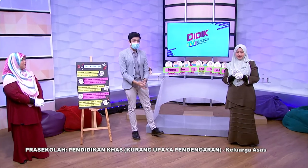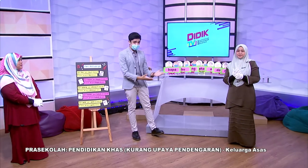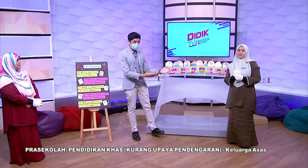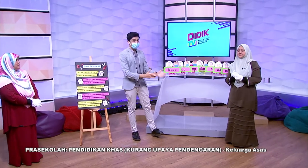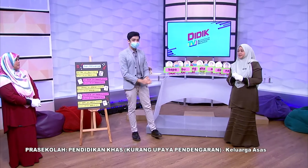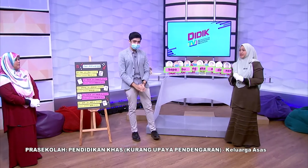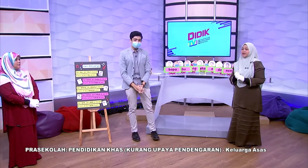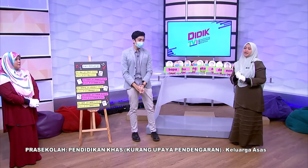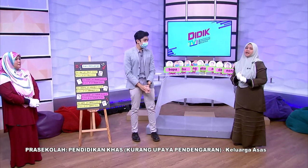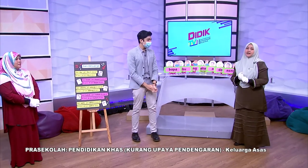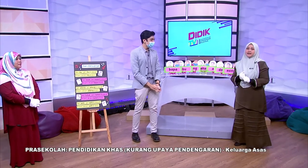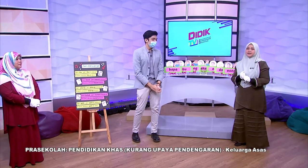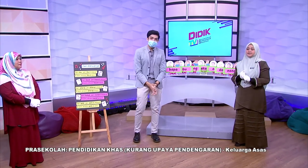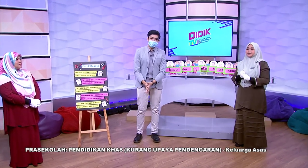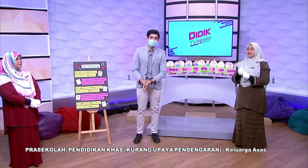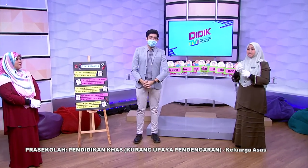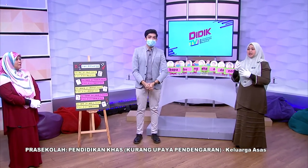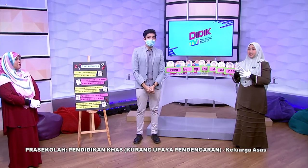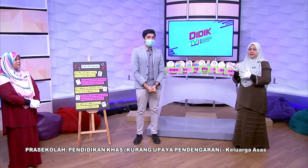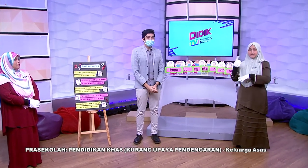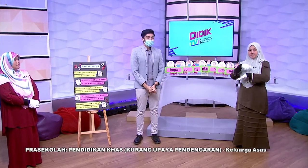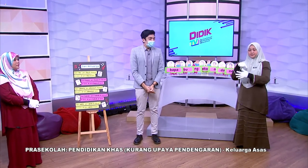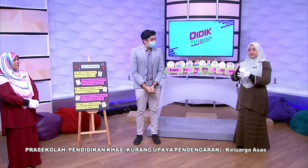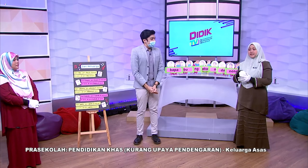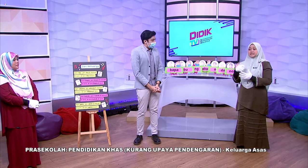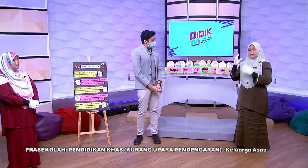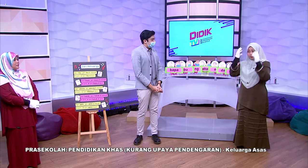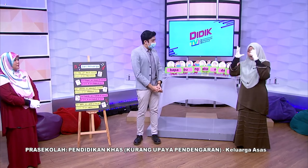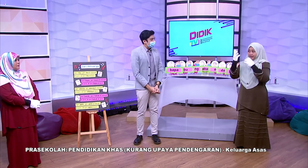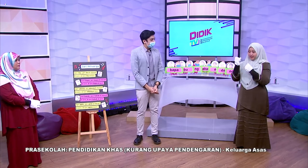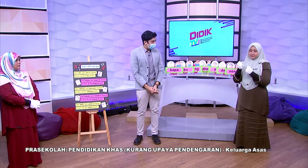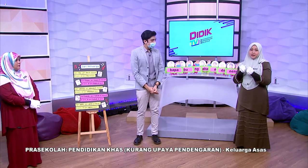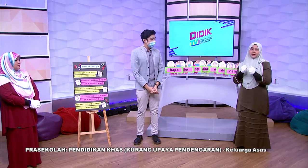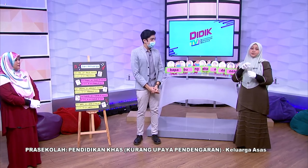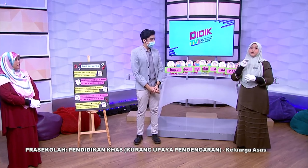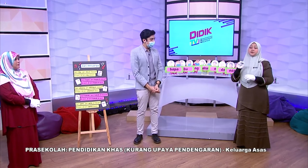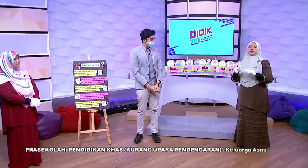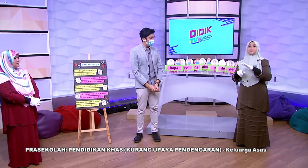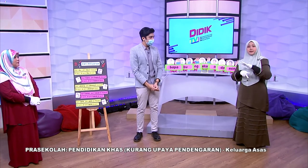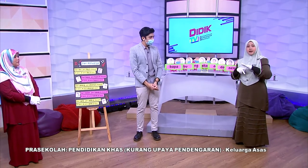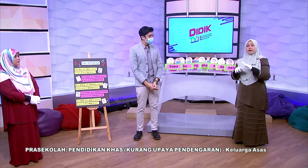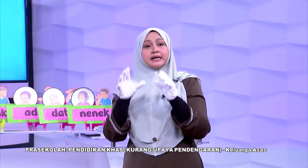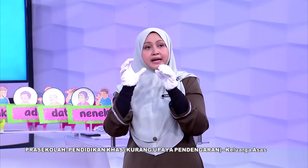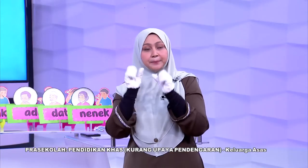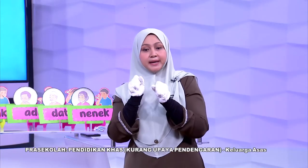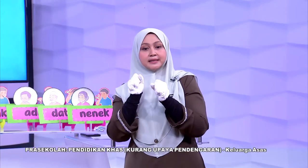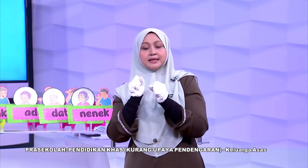bersih Syiah hari ini chegou harap murid-murid cra dapat